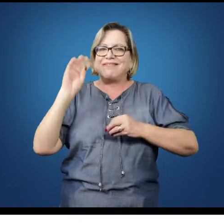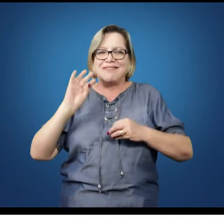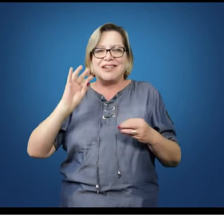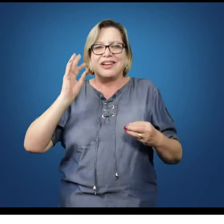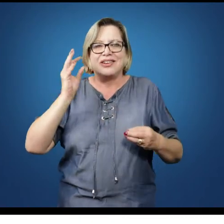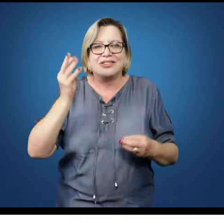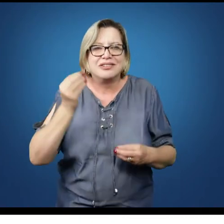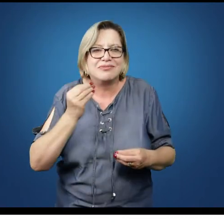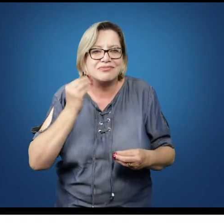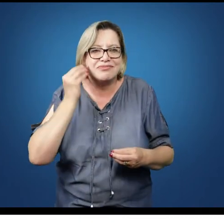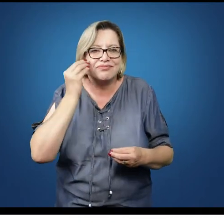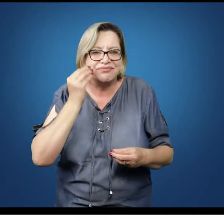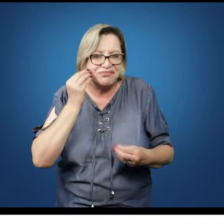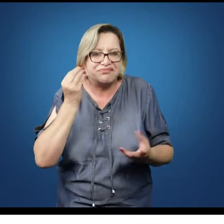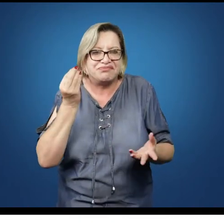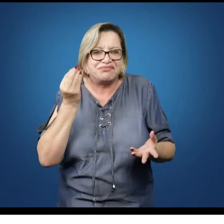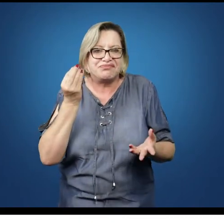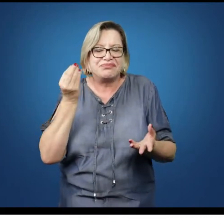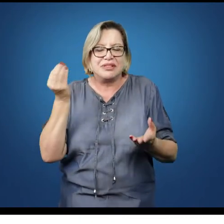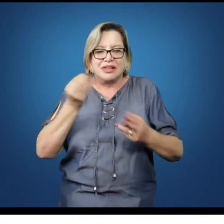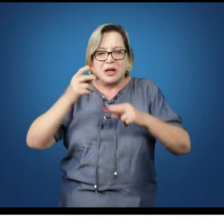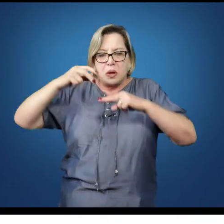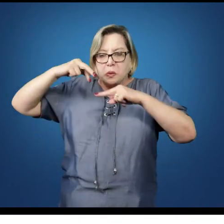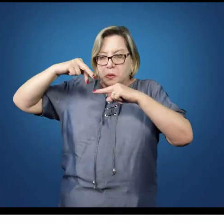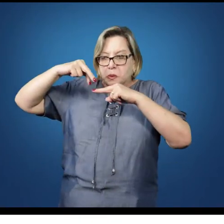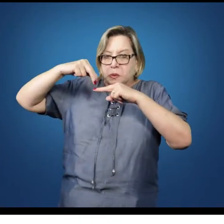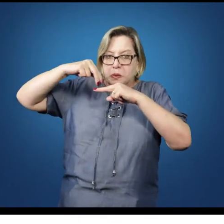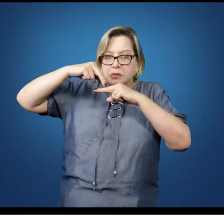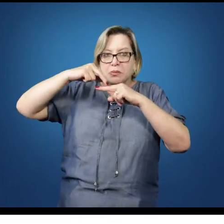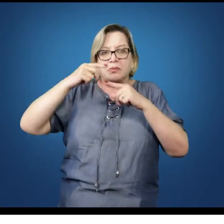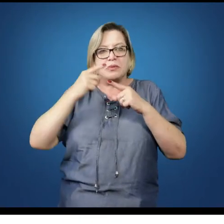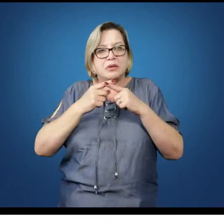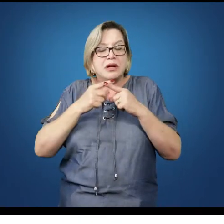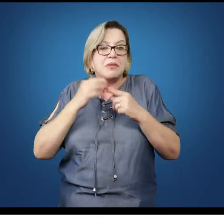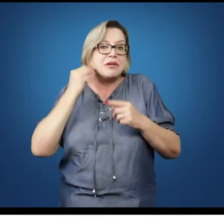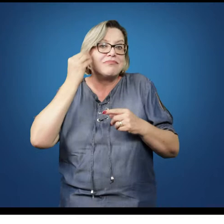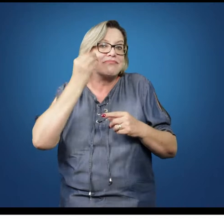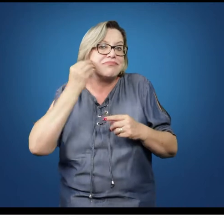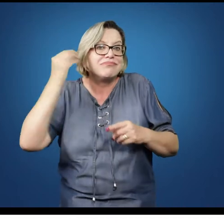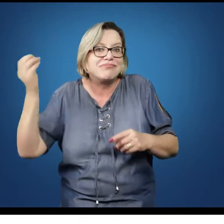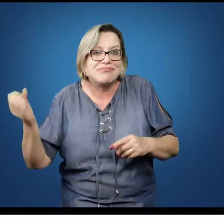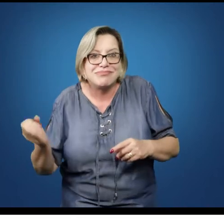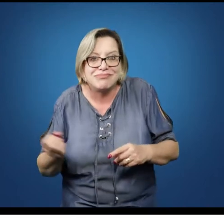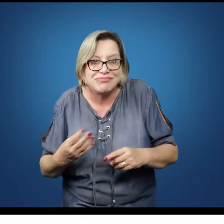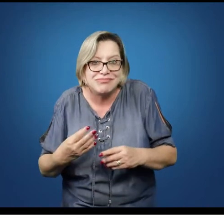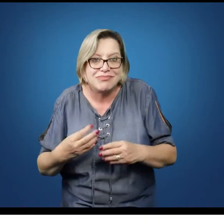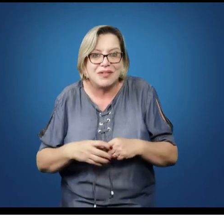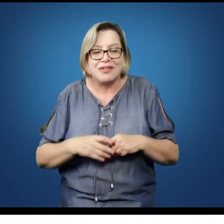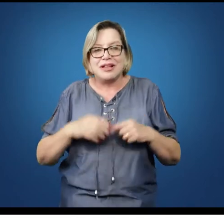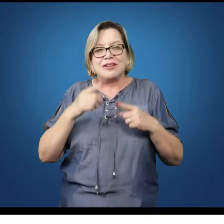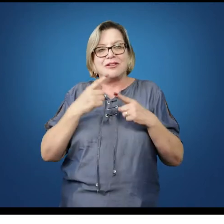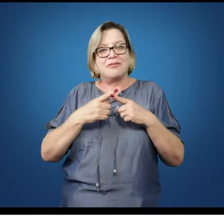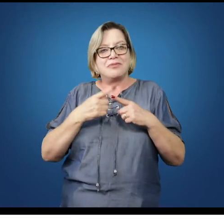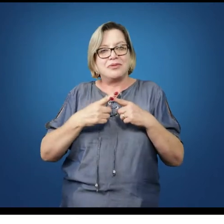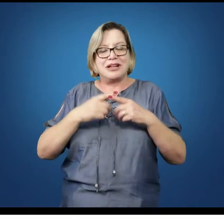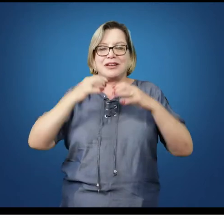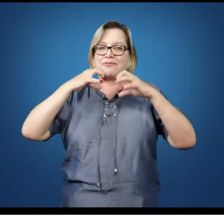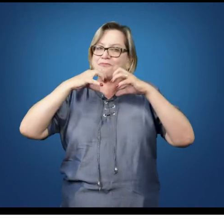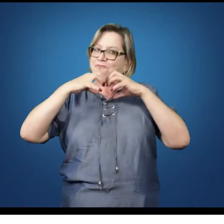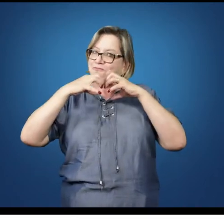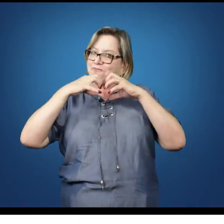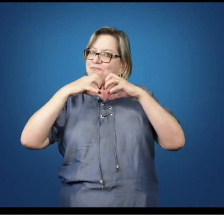na tentativa de andar sobre uma linha, pois por ser uma experiência nova. Isso porque o